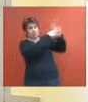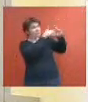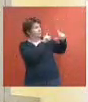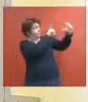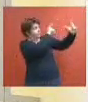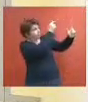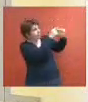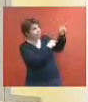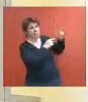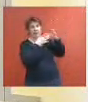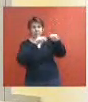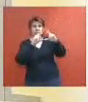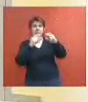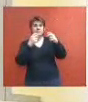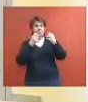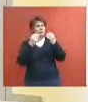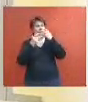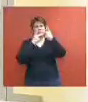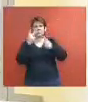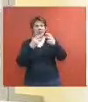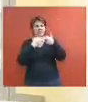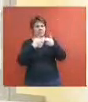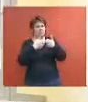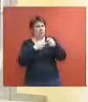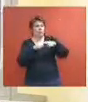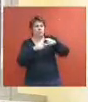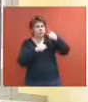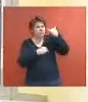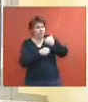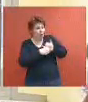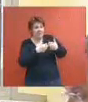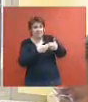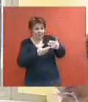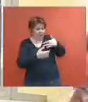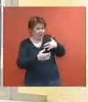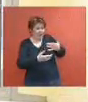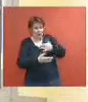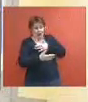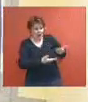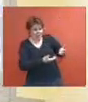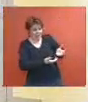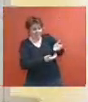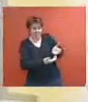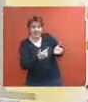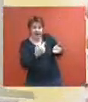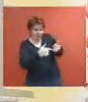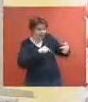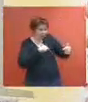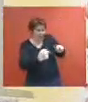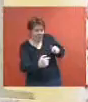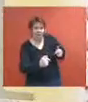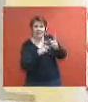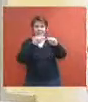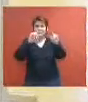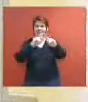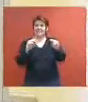aider fortement. Et donc on travaille beaucoup avec des visuels, avec des maquettes, avec des petits objets comme ça. Voilà, vous voyez, un cœur en plastique. On essaie